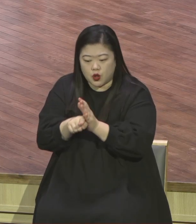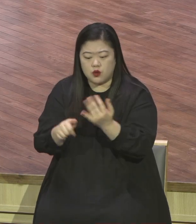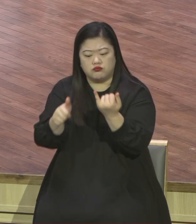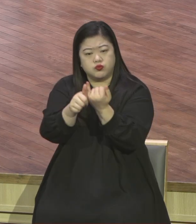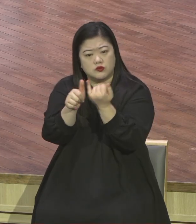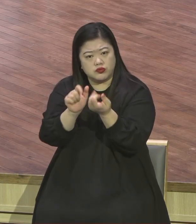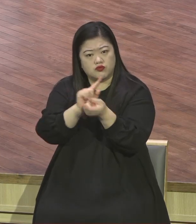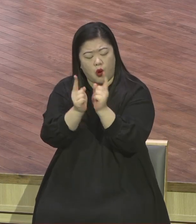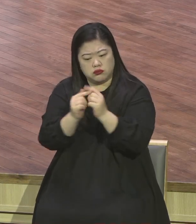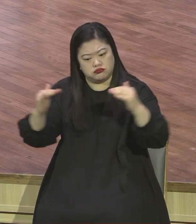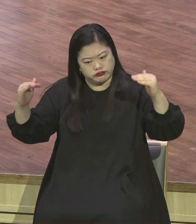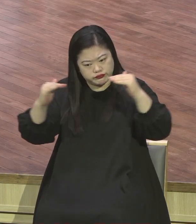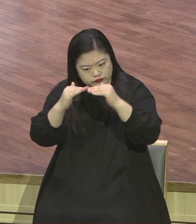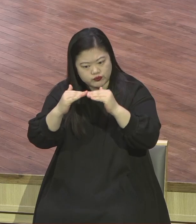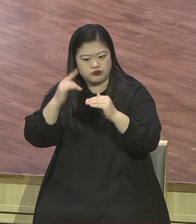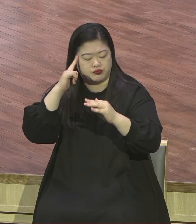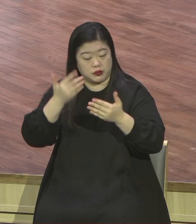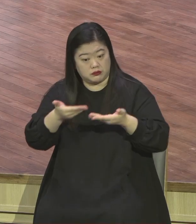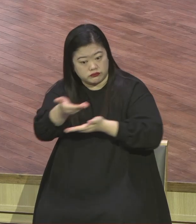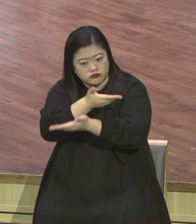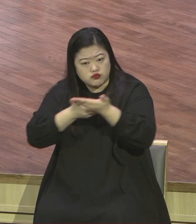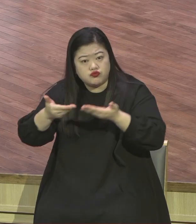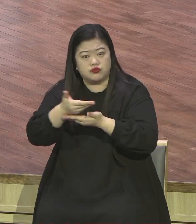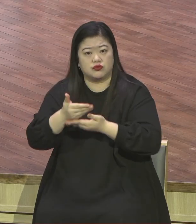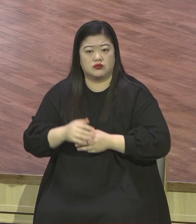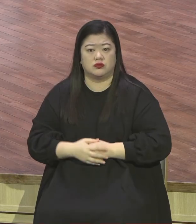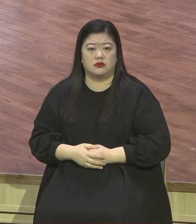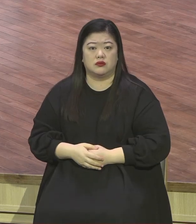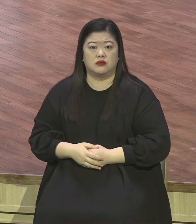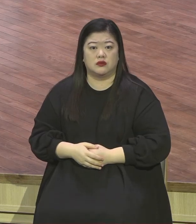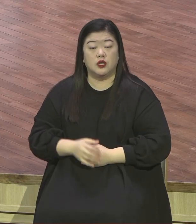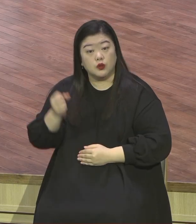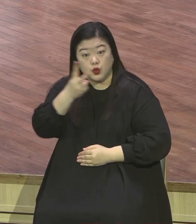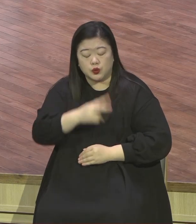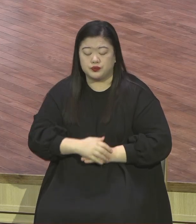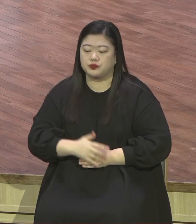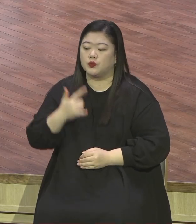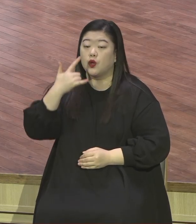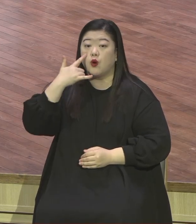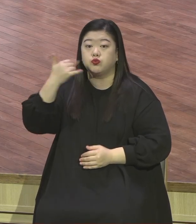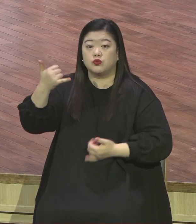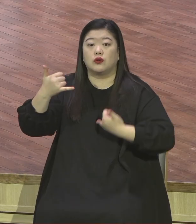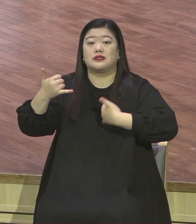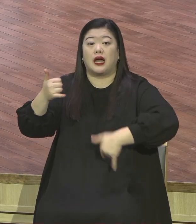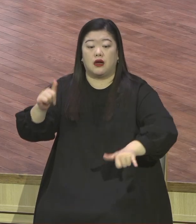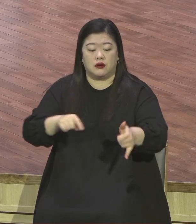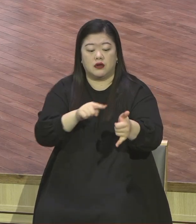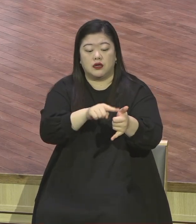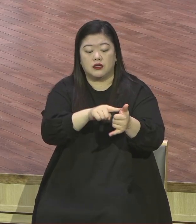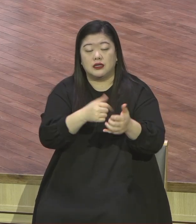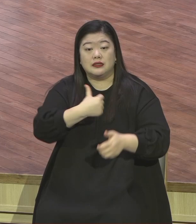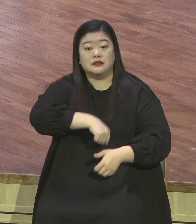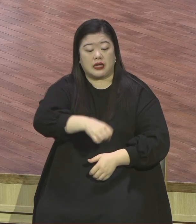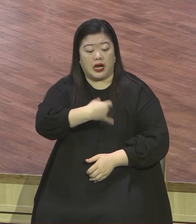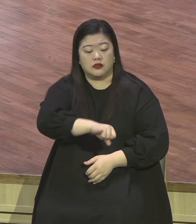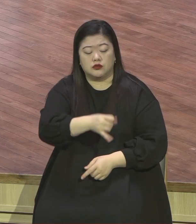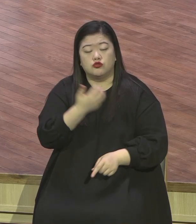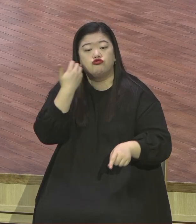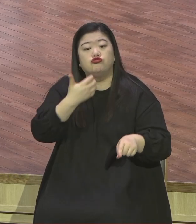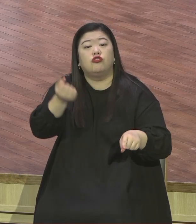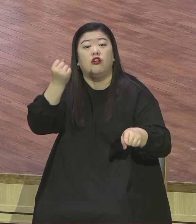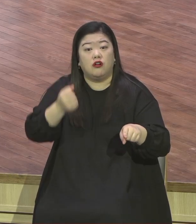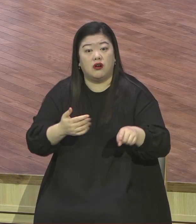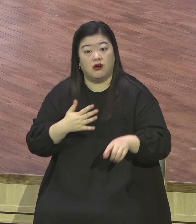모든 가족들 다 자녀들과 내가 낳을 거 아니에요. 하나님 거예요. 그러니까 아주 가족,